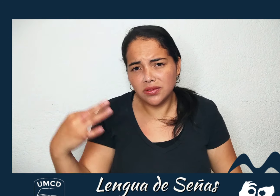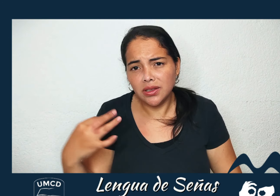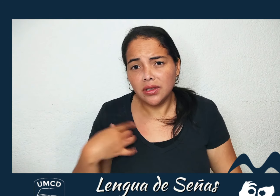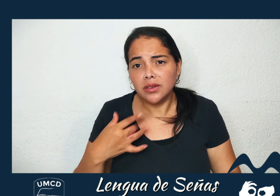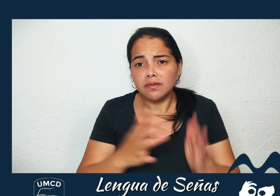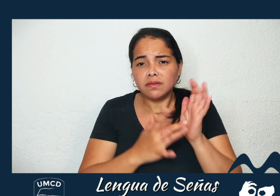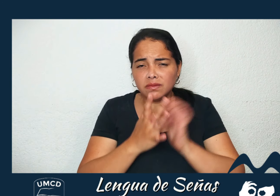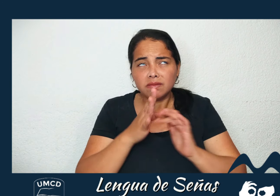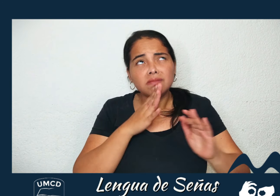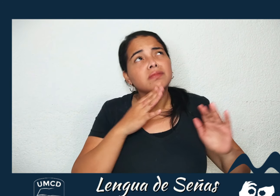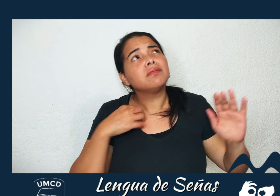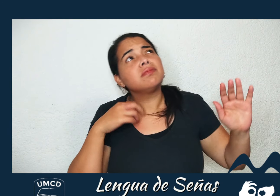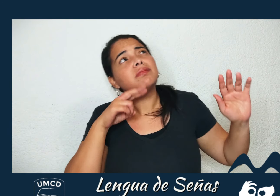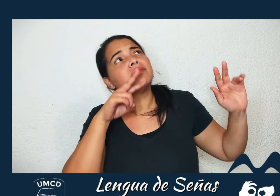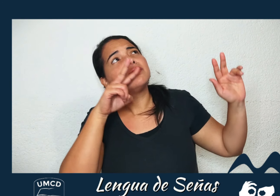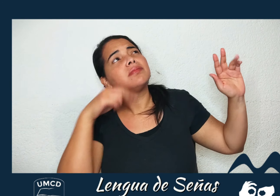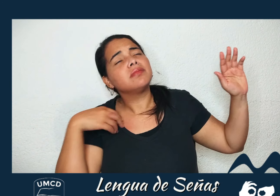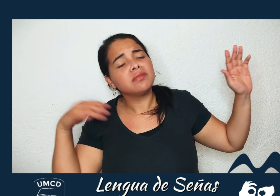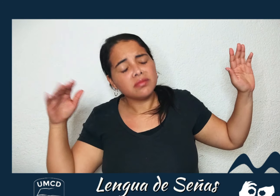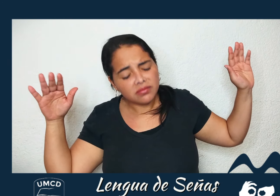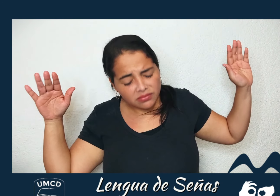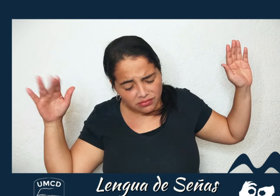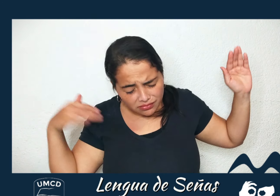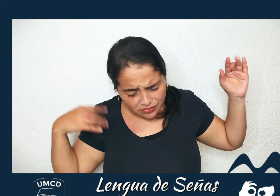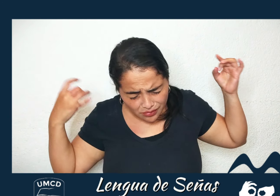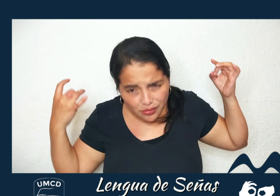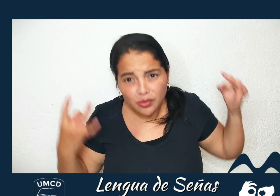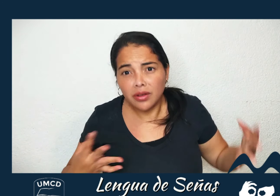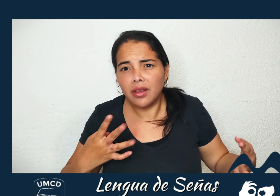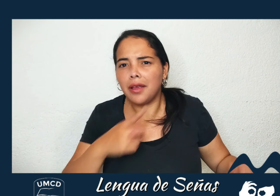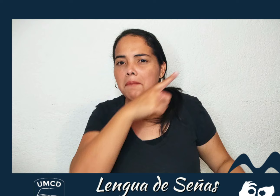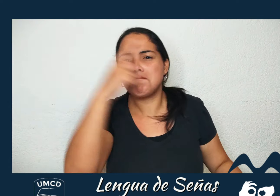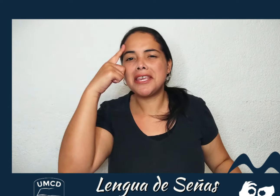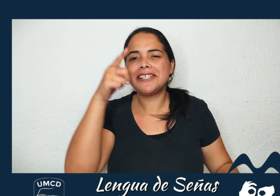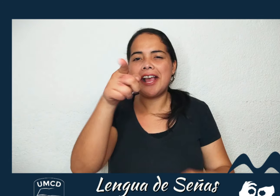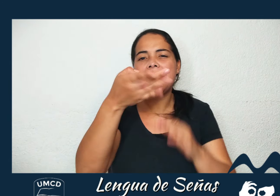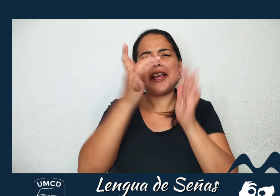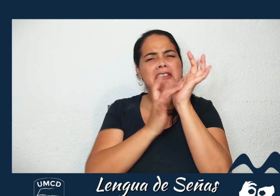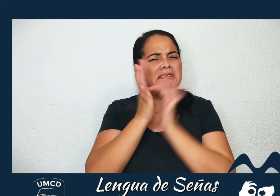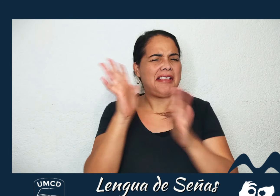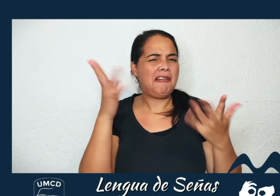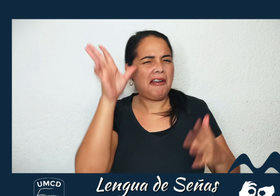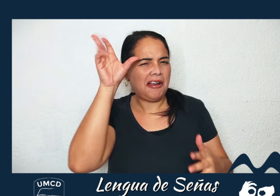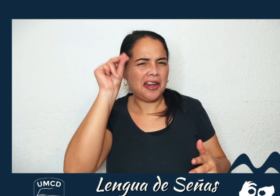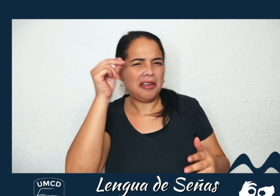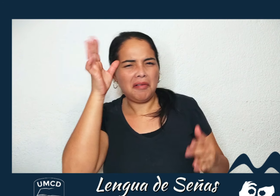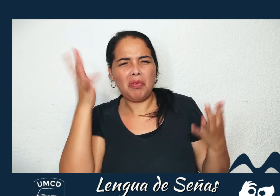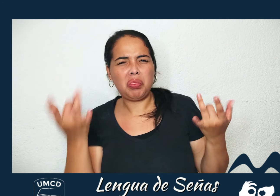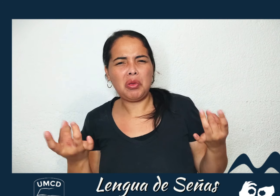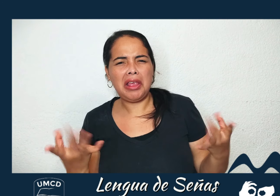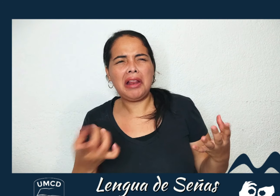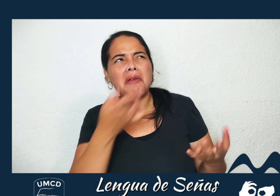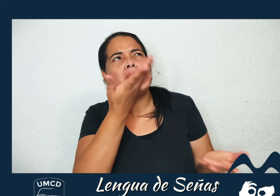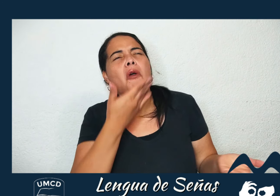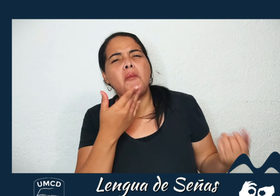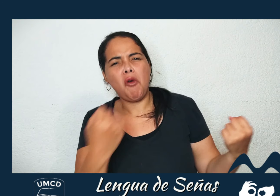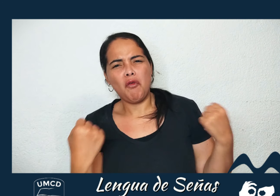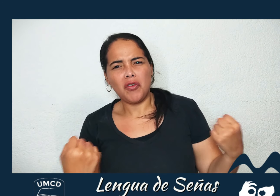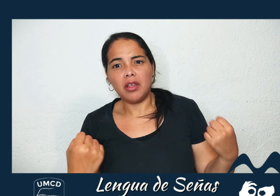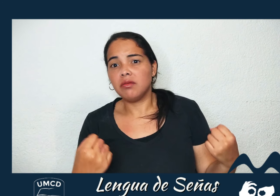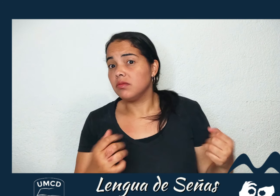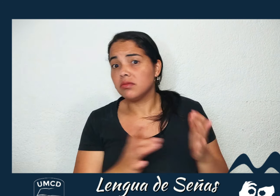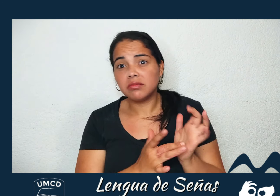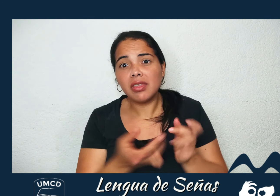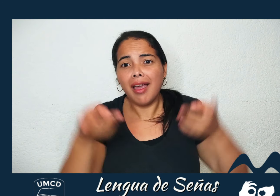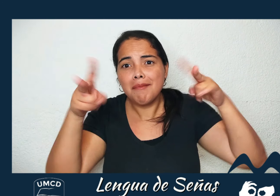ya, estaba sobre sí mismo nuestra culpa, nuestra maldad, nuestro pecado. Y en ese momento siente la